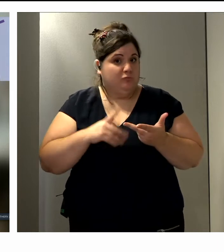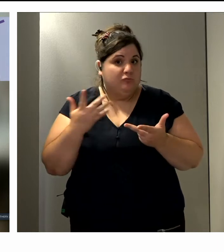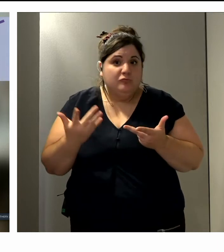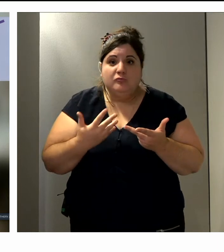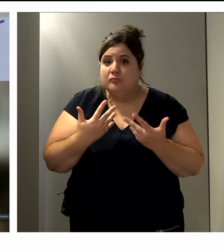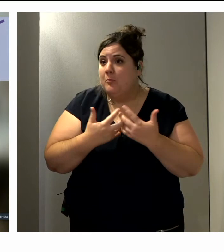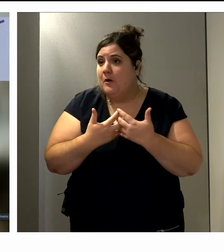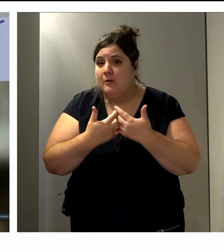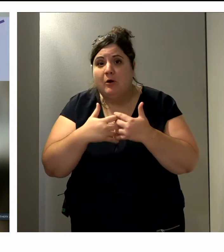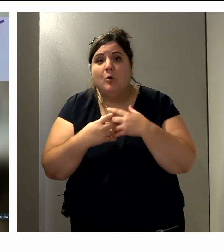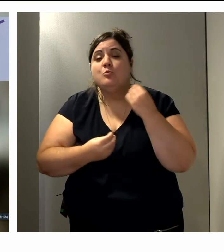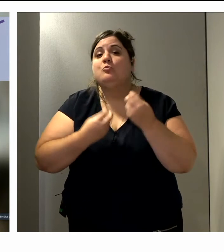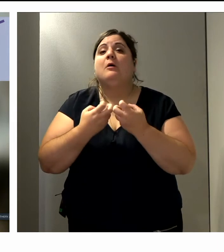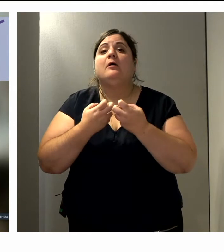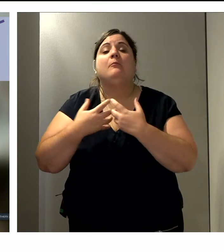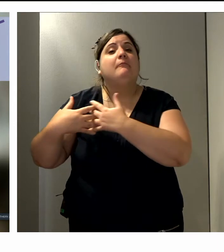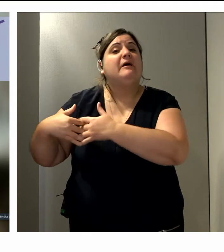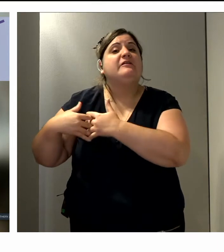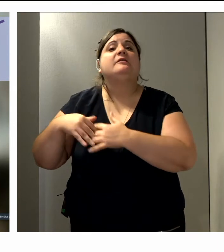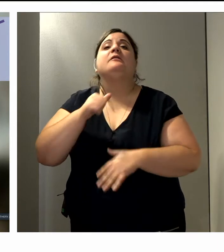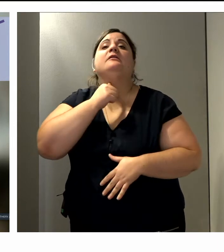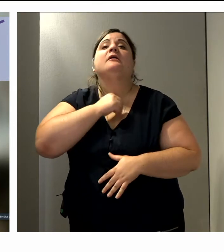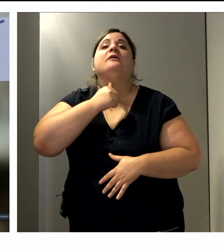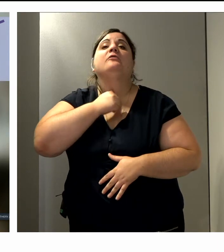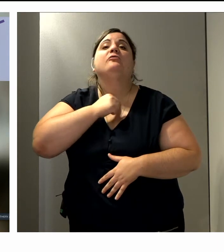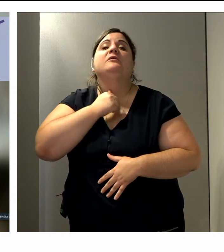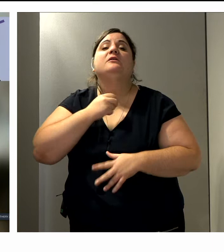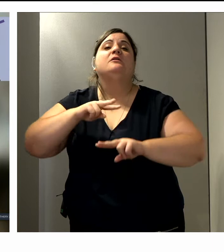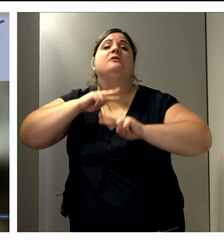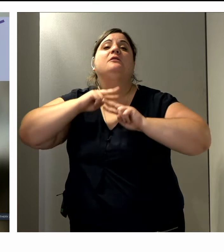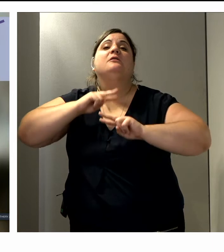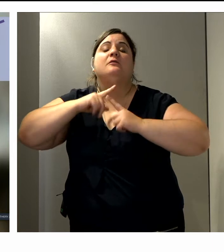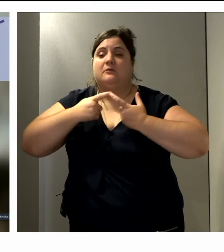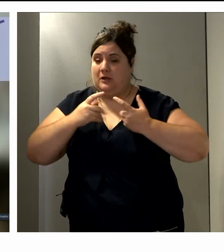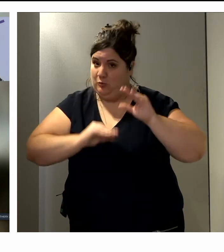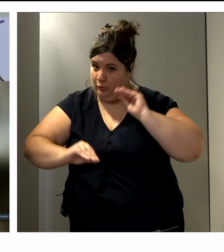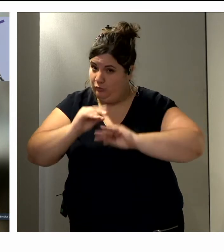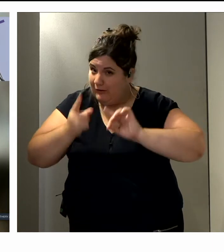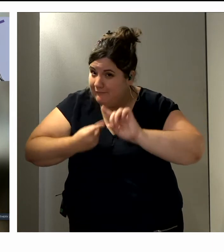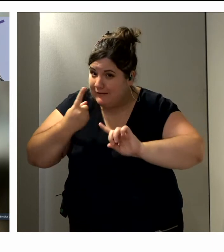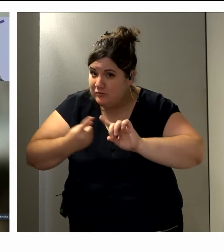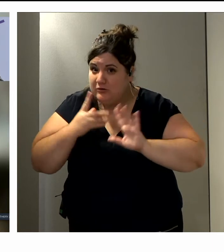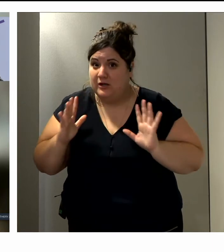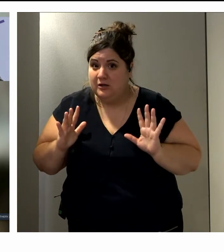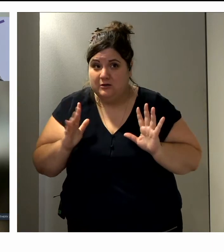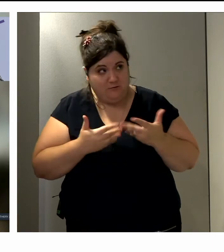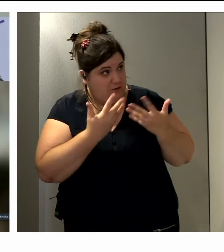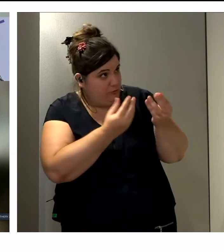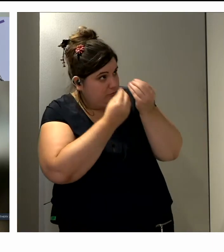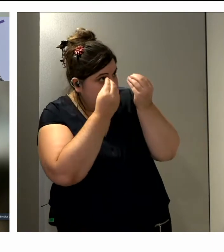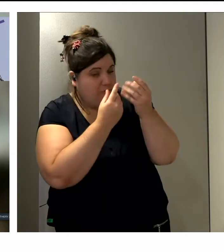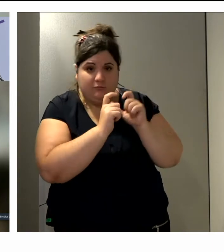de trachéotomie qui nécessitent des soins particuliers. Et c'est compliqué de lier justement ces soins avec le suivi d'un cursus.